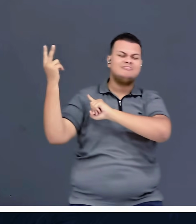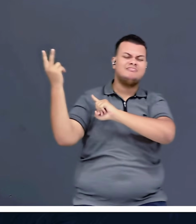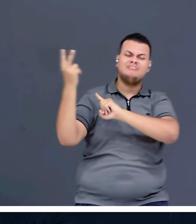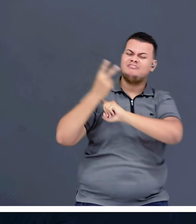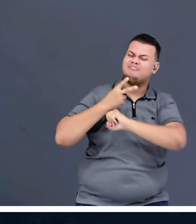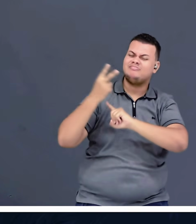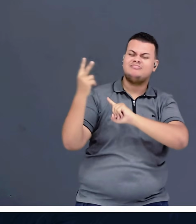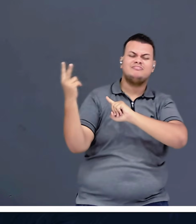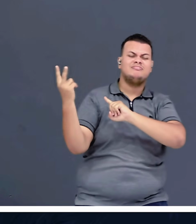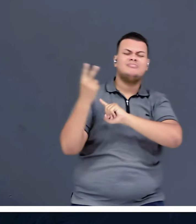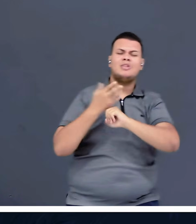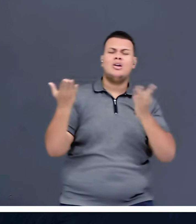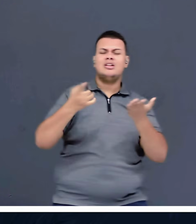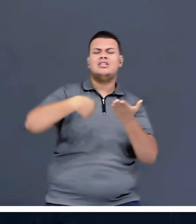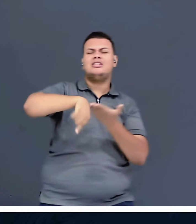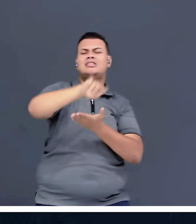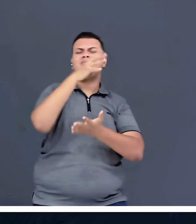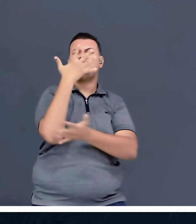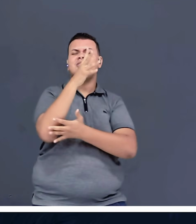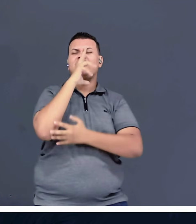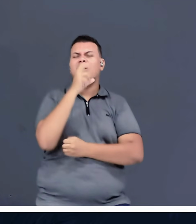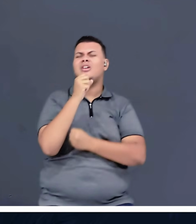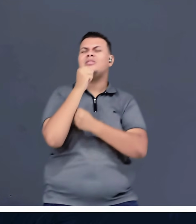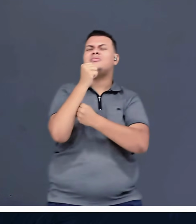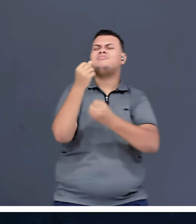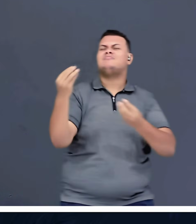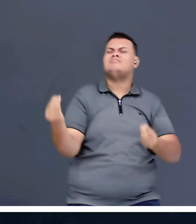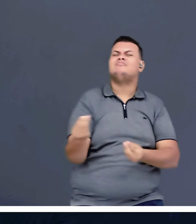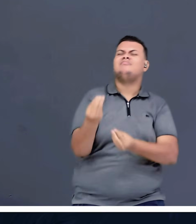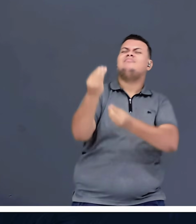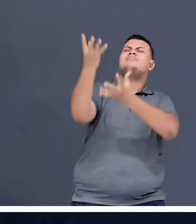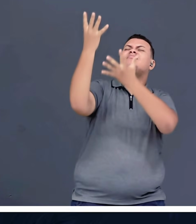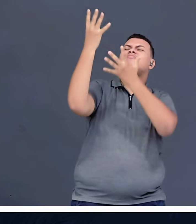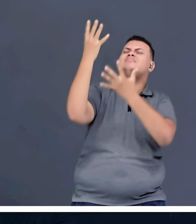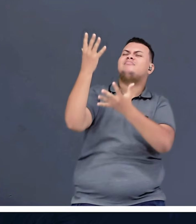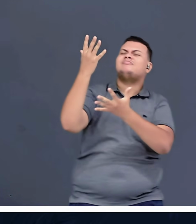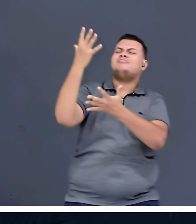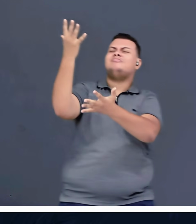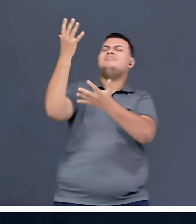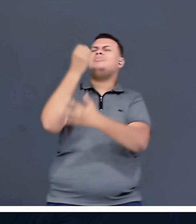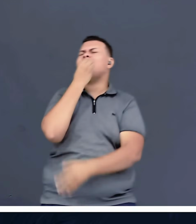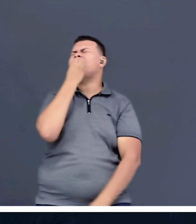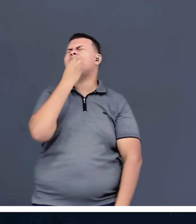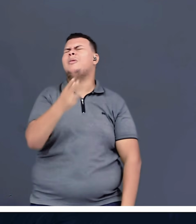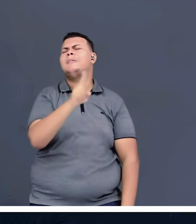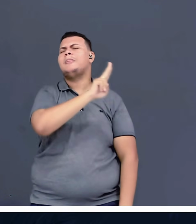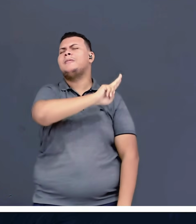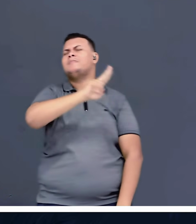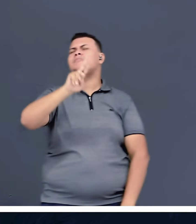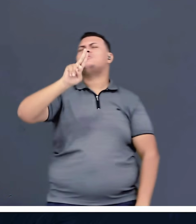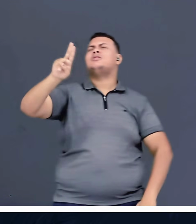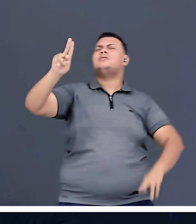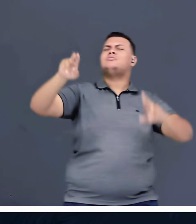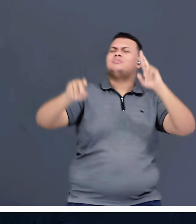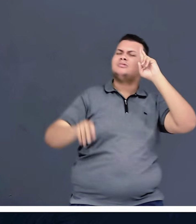Você pode aplaudir ao Senhor bem forte, bem forte. Oh, bendito é o nome do Senhor.